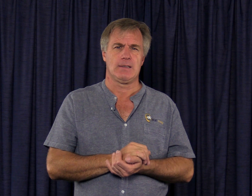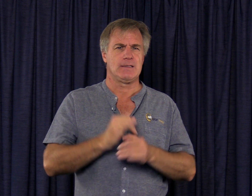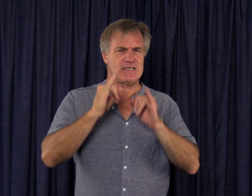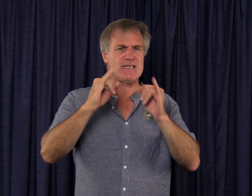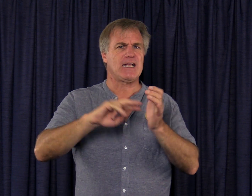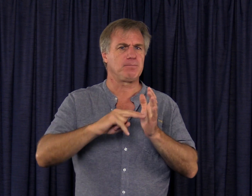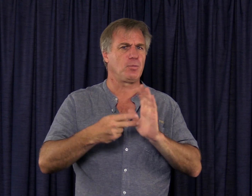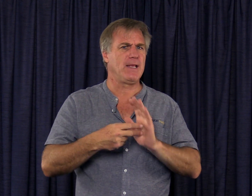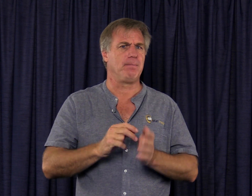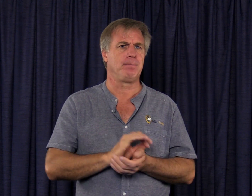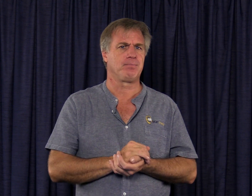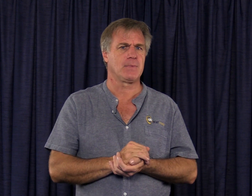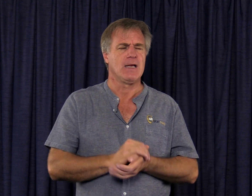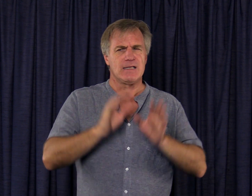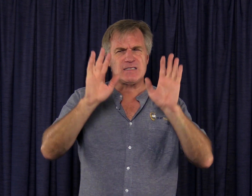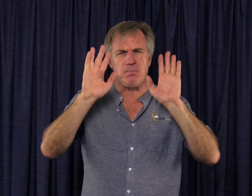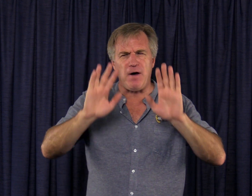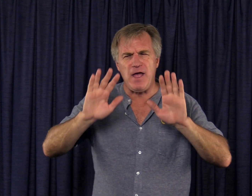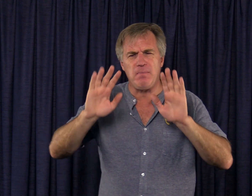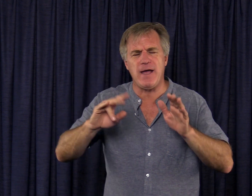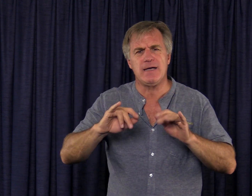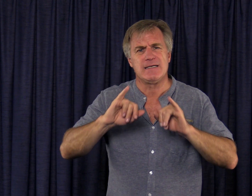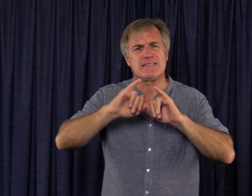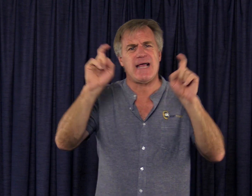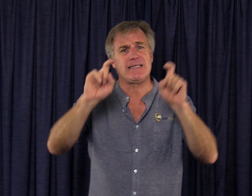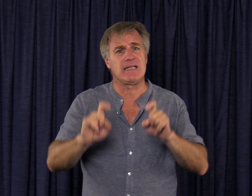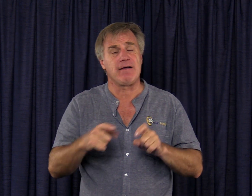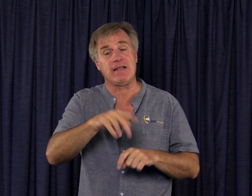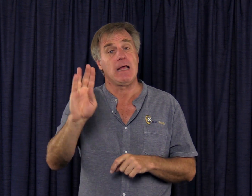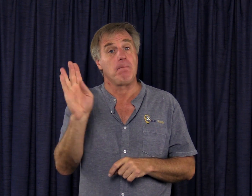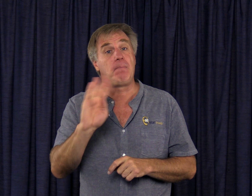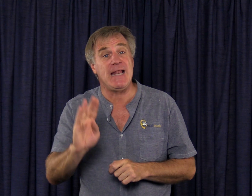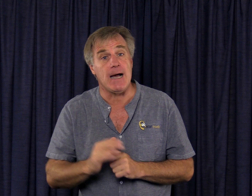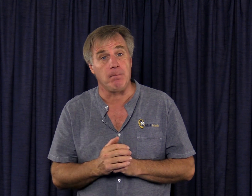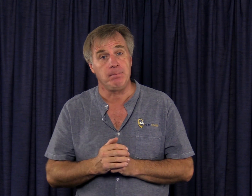Dis 'n slegte probleem. Dit is 'n baie, baie slegte ding, want Bileam